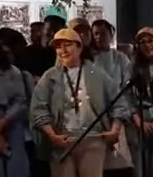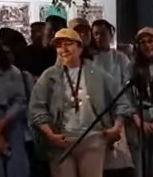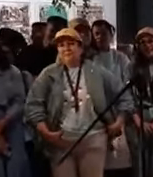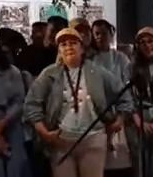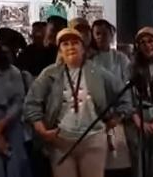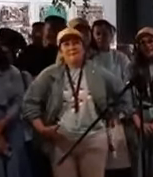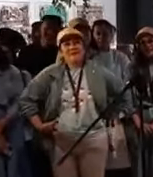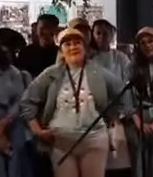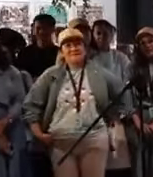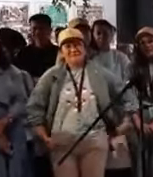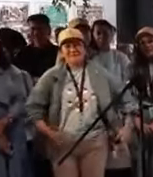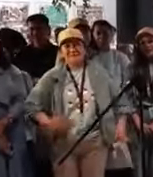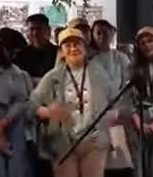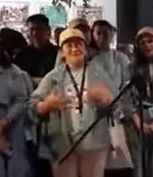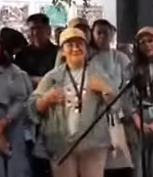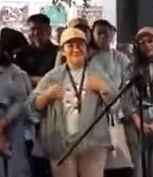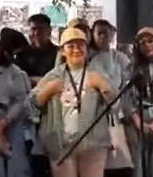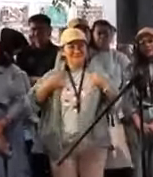Jadi aku juga mau latihan.